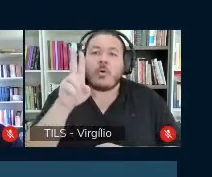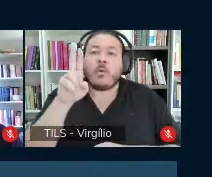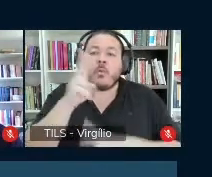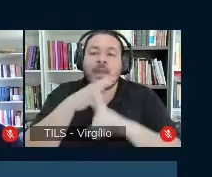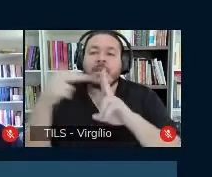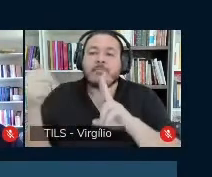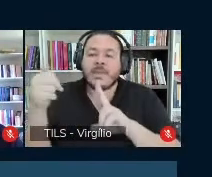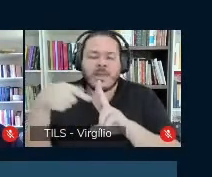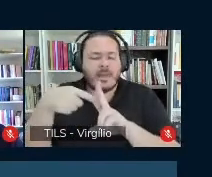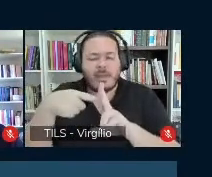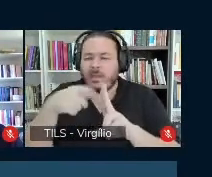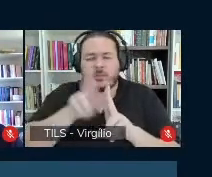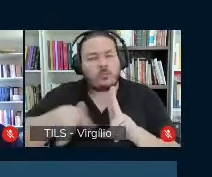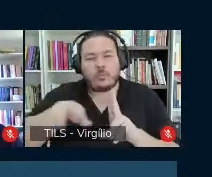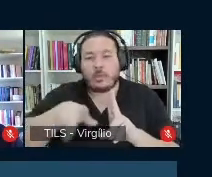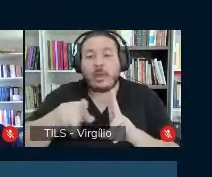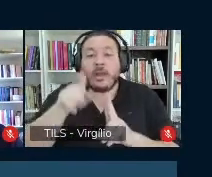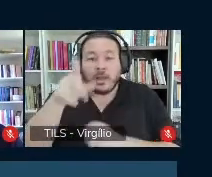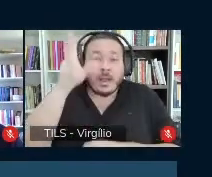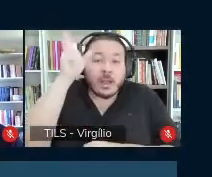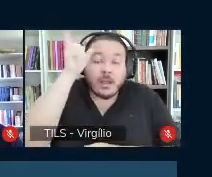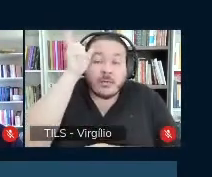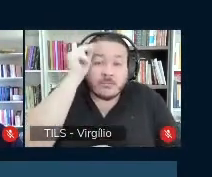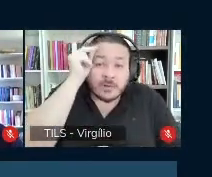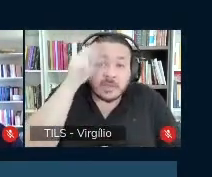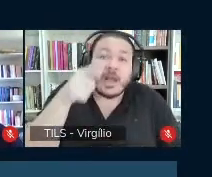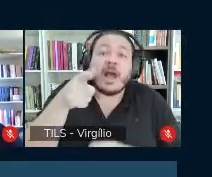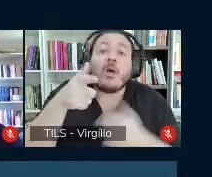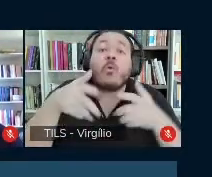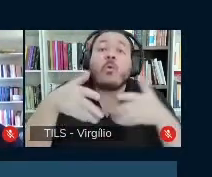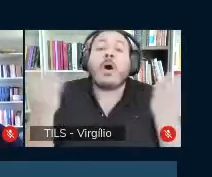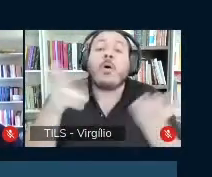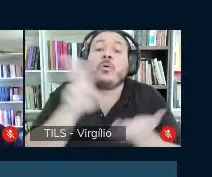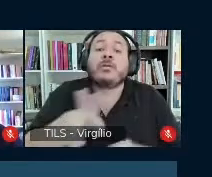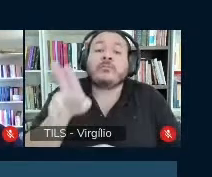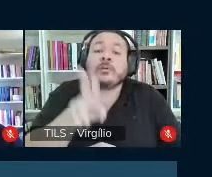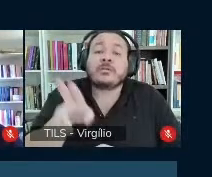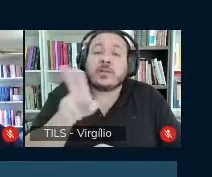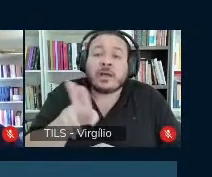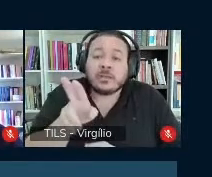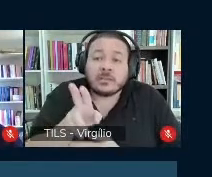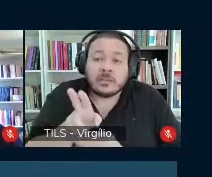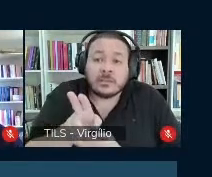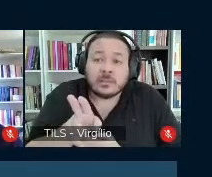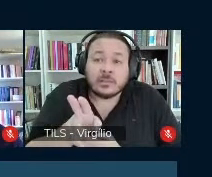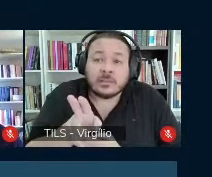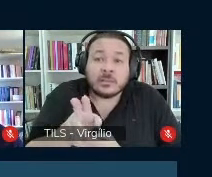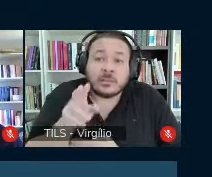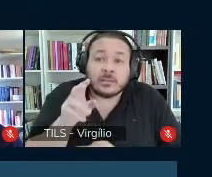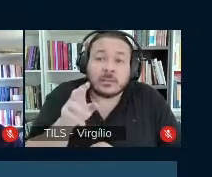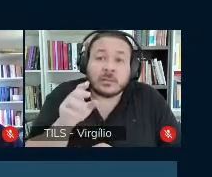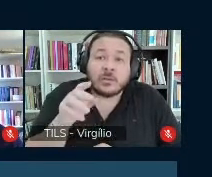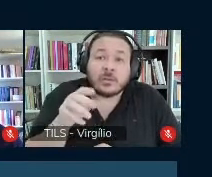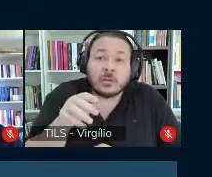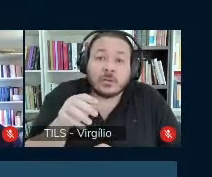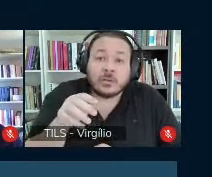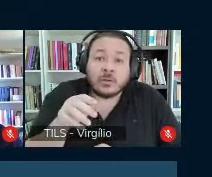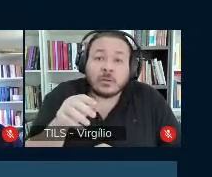errado. A professora Franciele é de qual universidade? Eu não quero dizer aqui, porque senão vou ter que adivinhar.